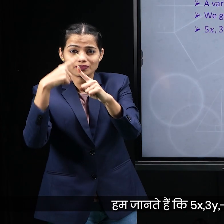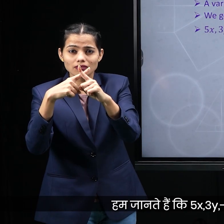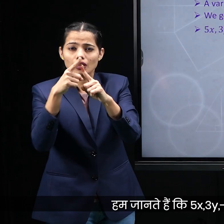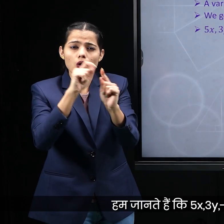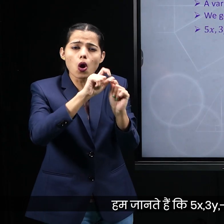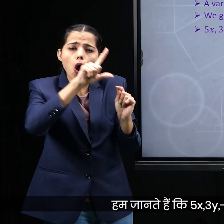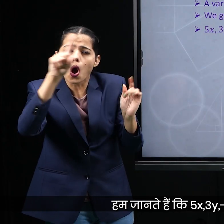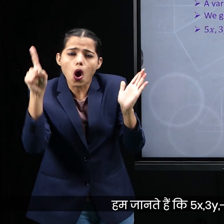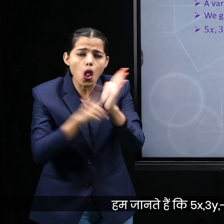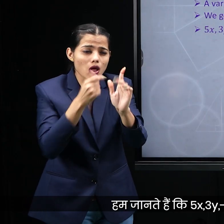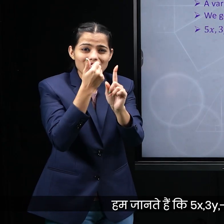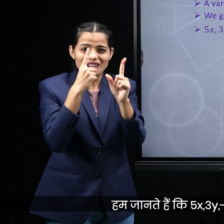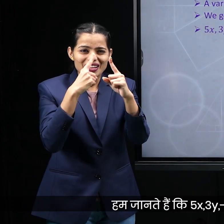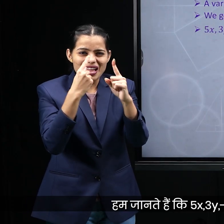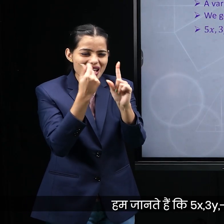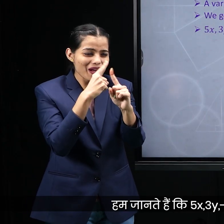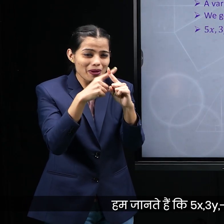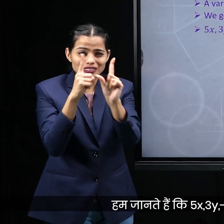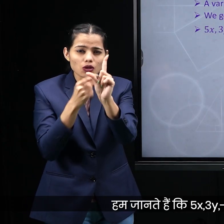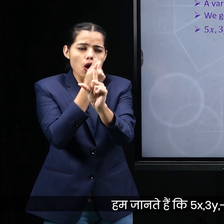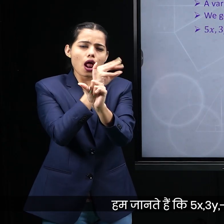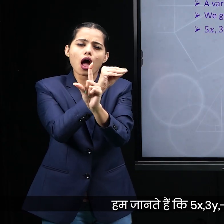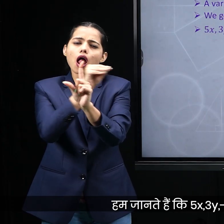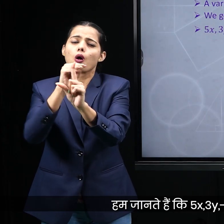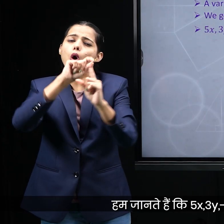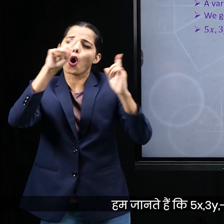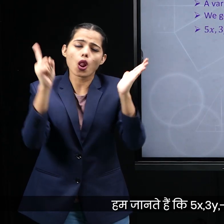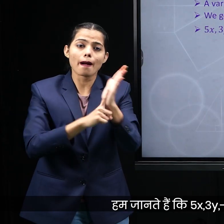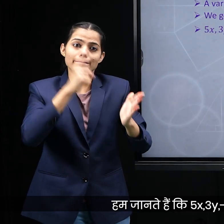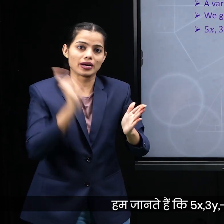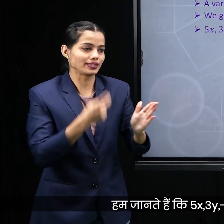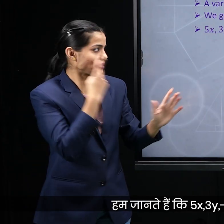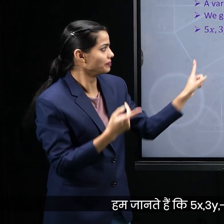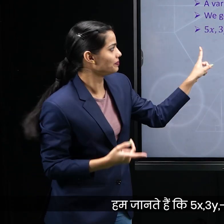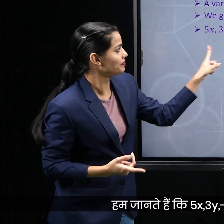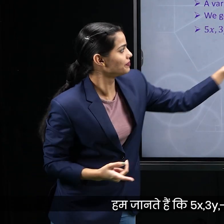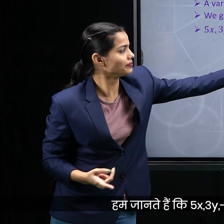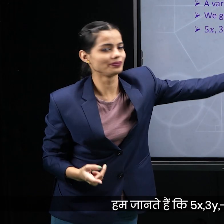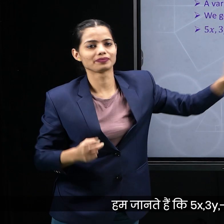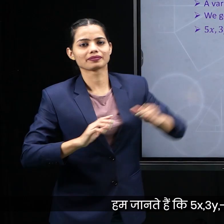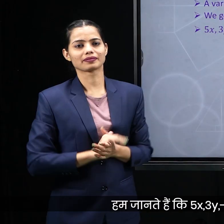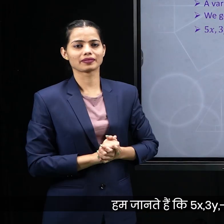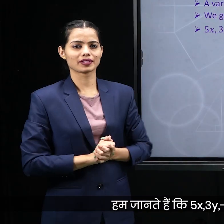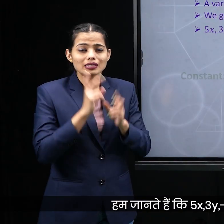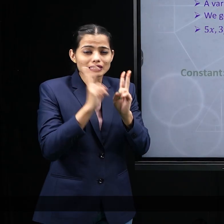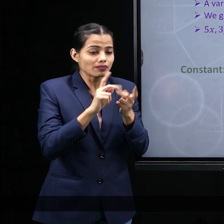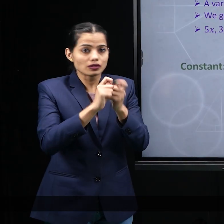1, 6z, x सभी बीजगणितीय व्यंजक हैं।